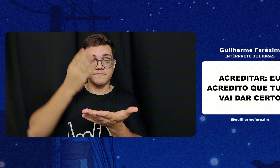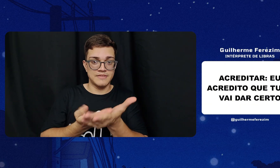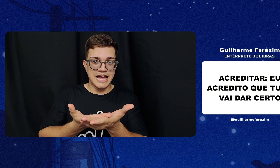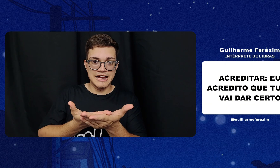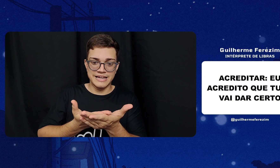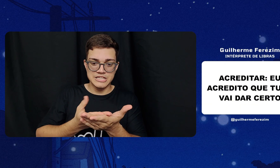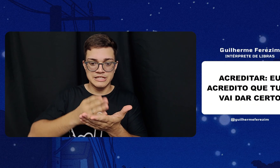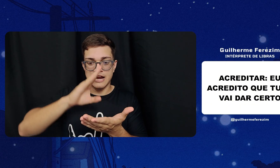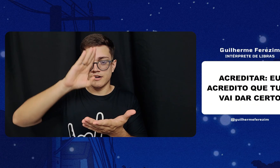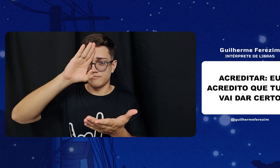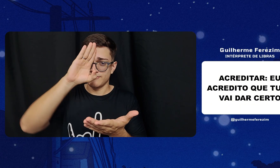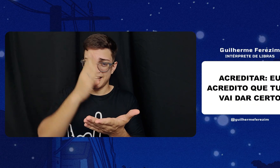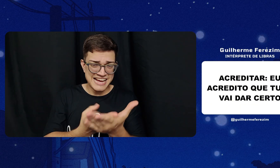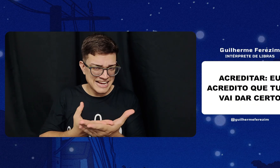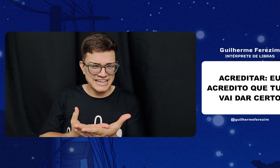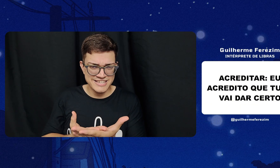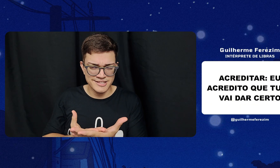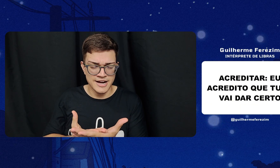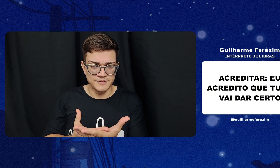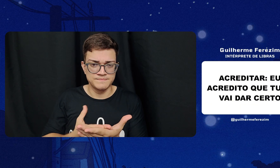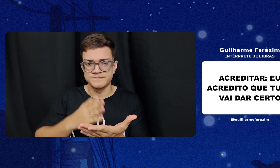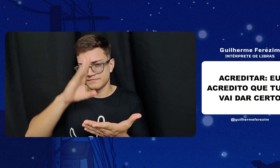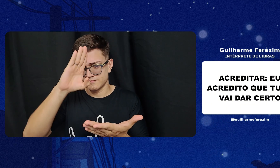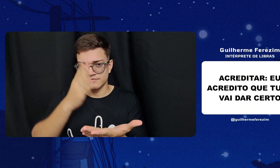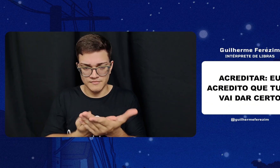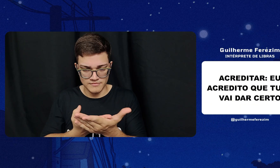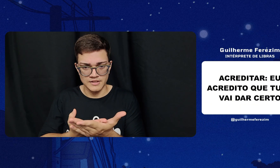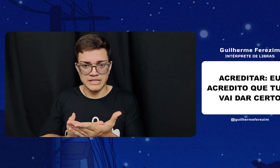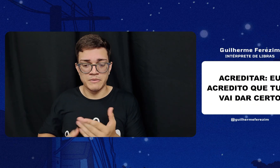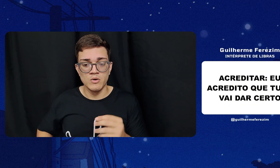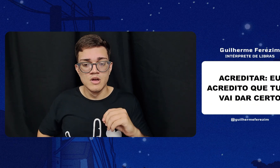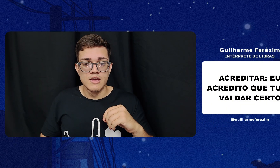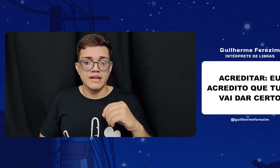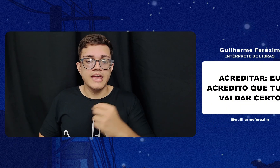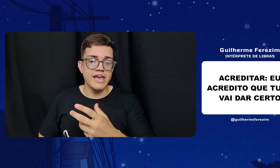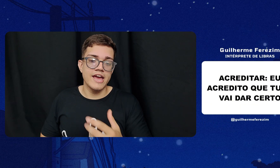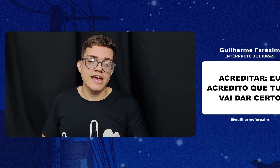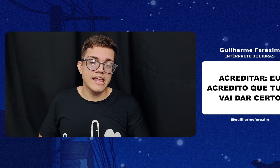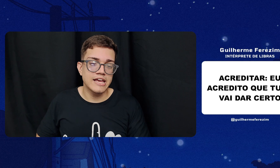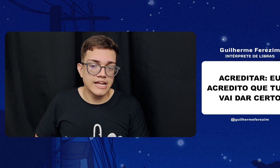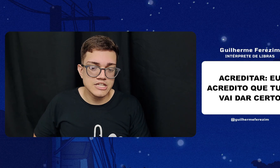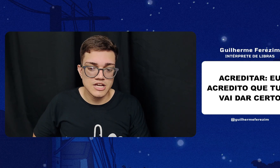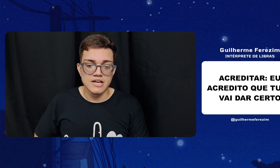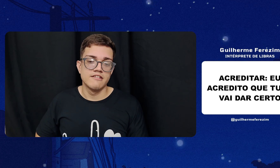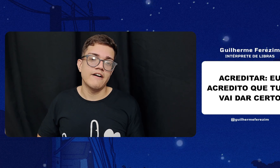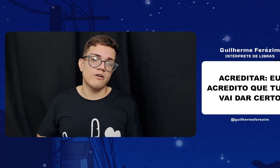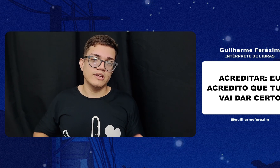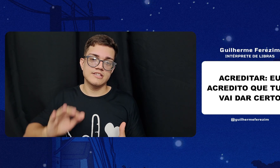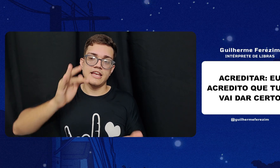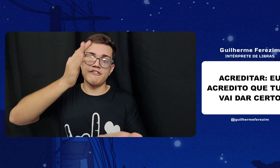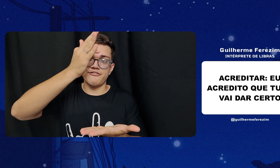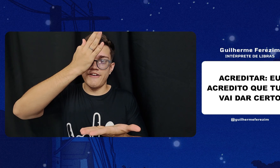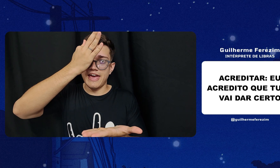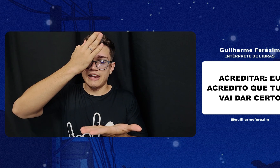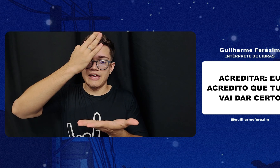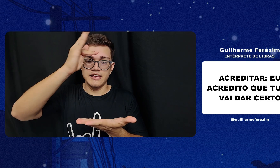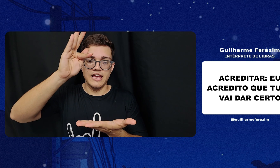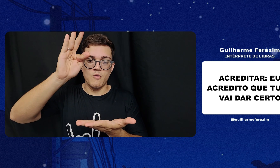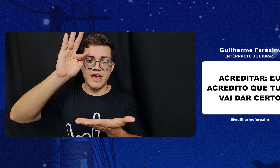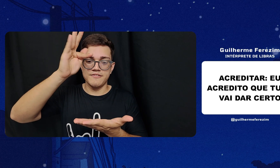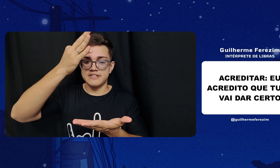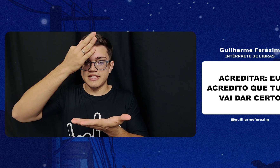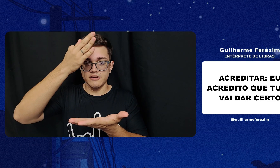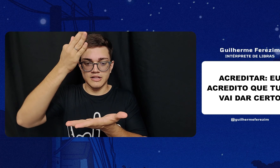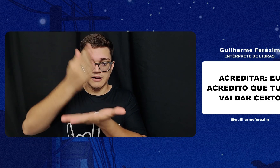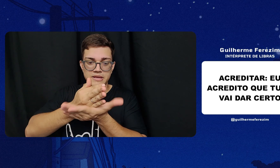cabeça. Acreditar. Acreditar. Tá bom? Quem aí é da igreja vai conhecer a fé, né? É